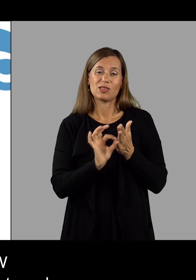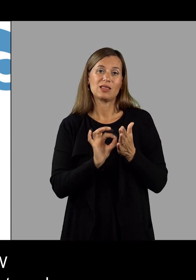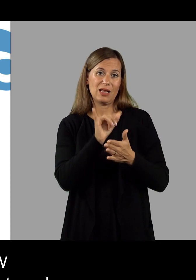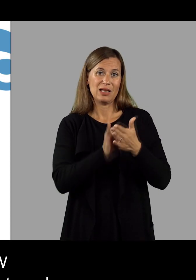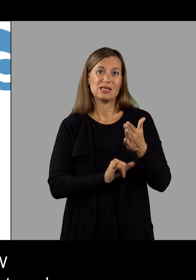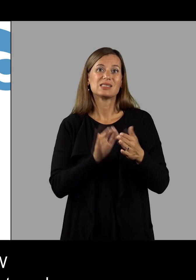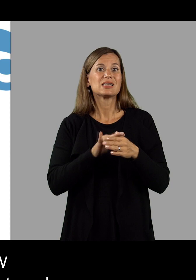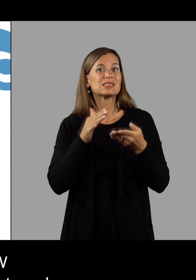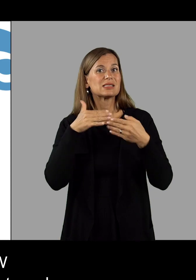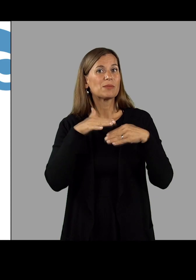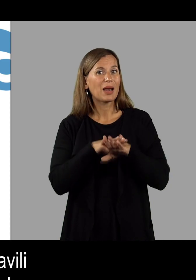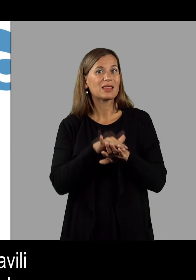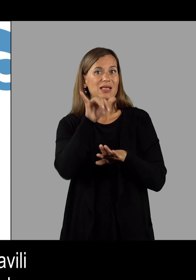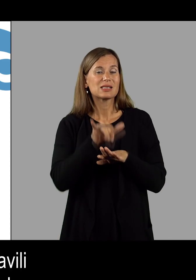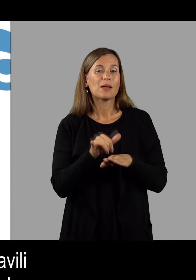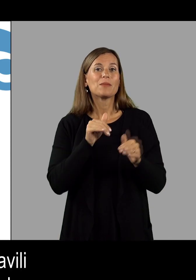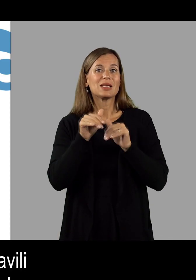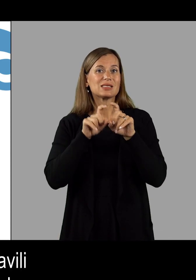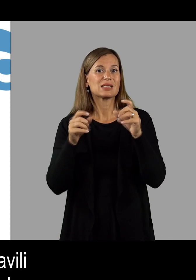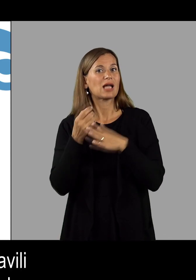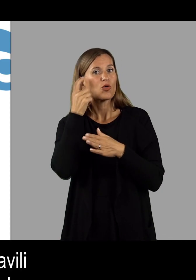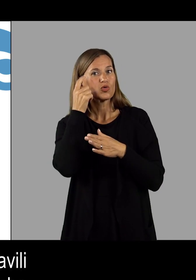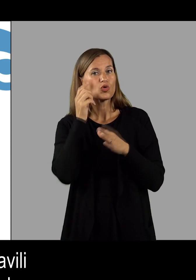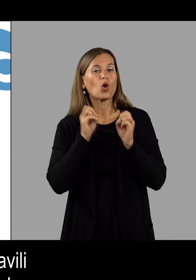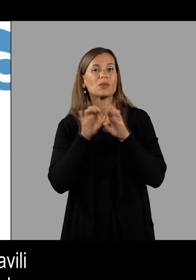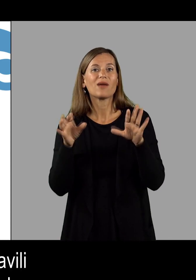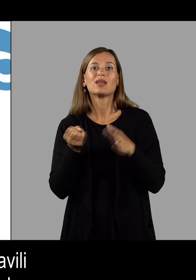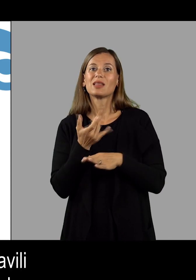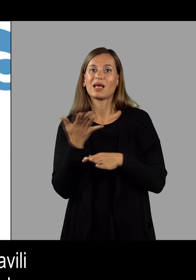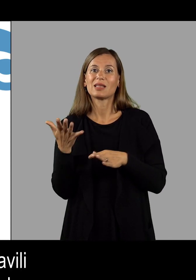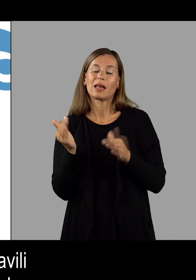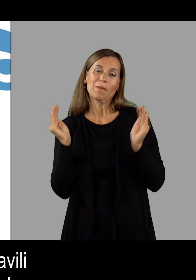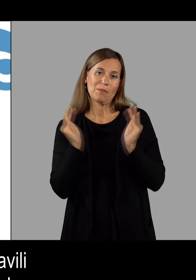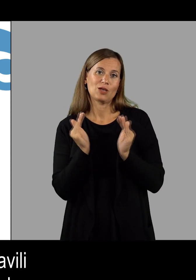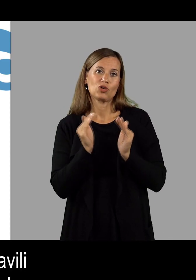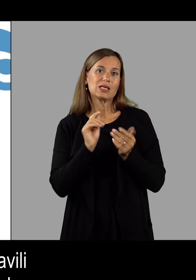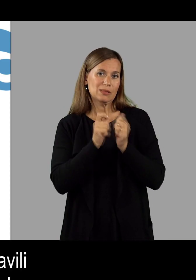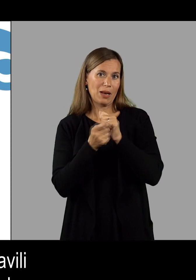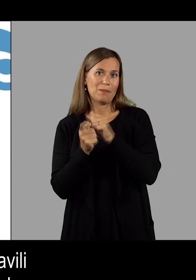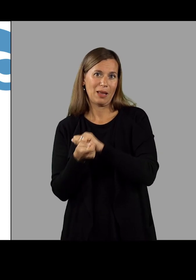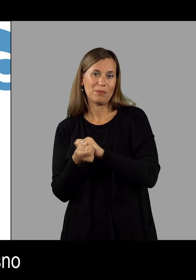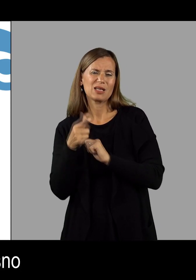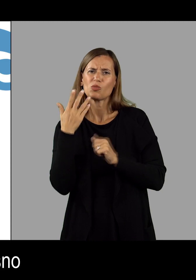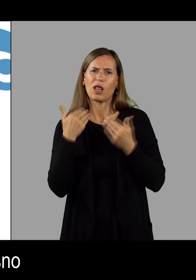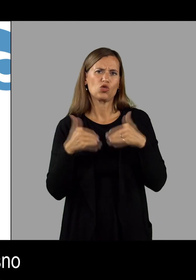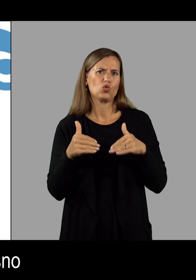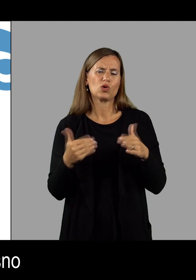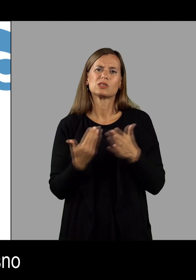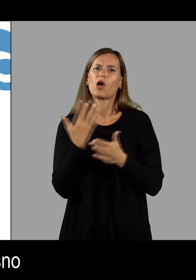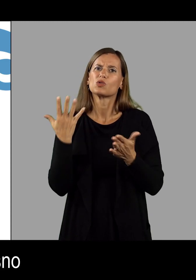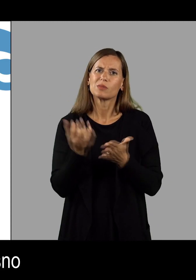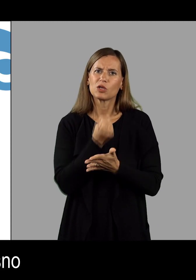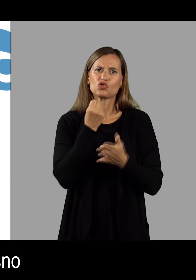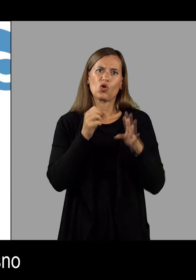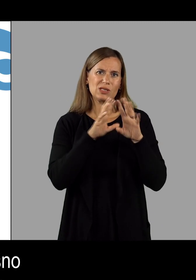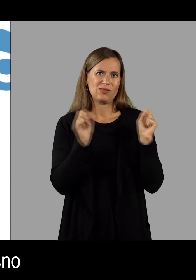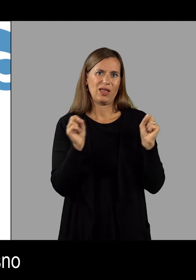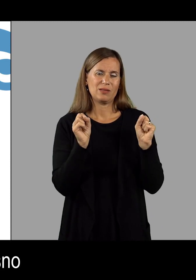2019 smo na Ministrstvu za kulturo izvedli informativni dan za potencialne prijavitelje. 7.